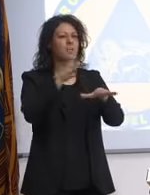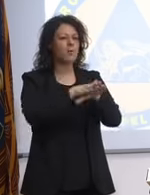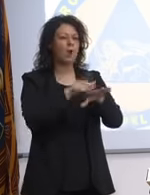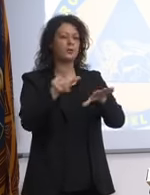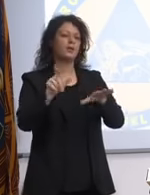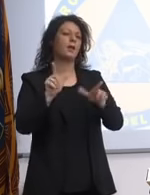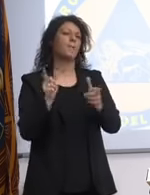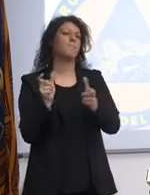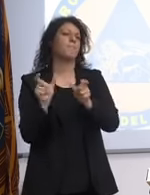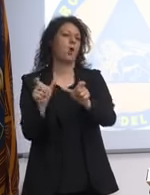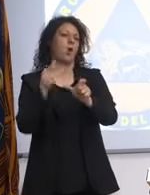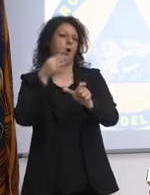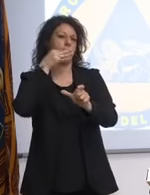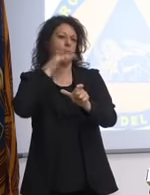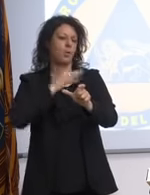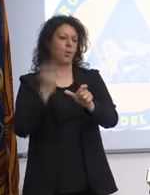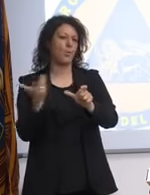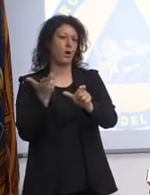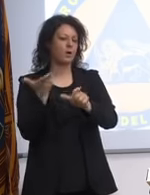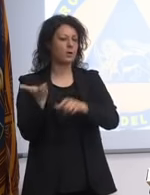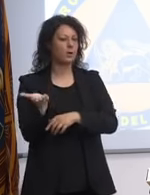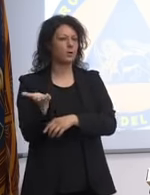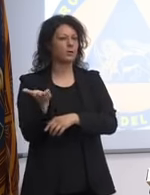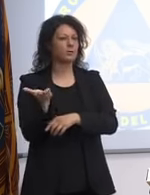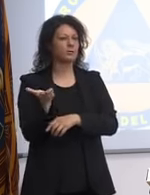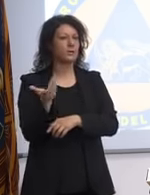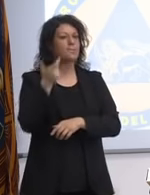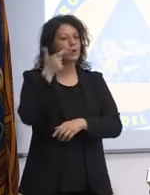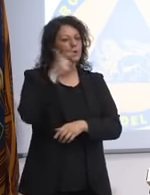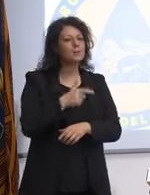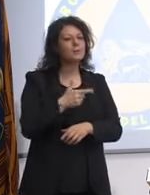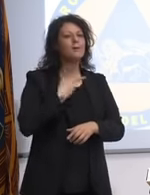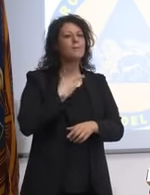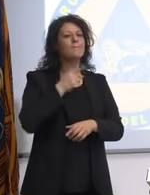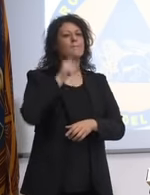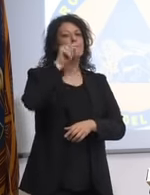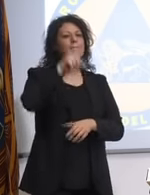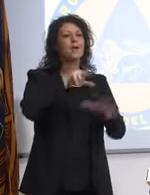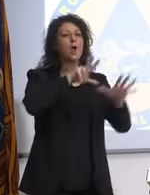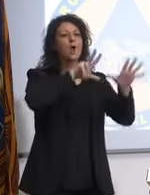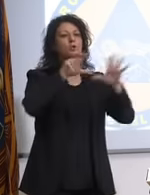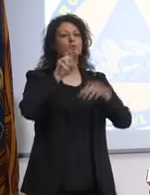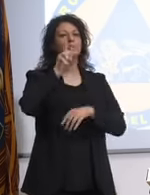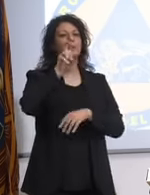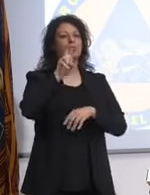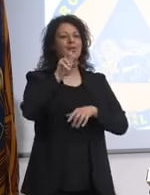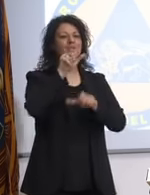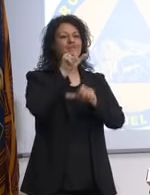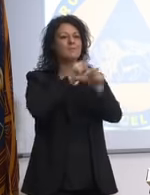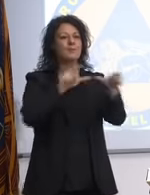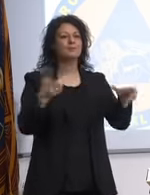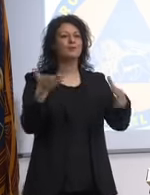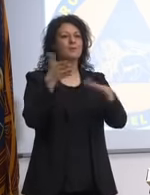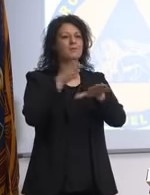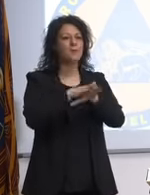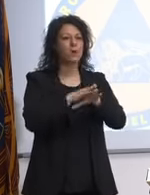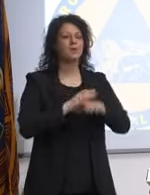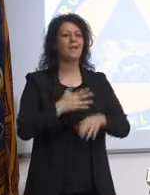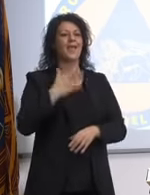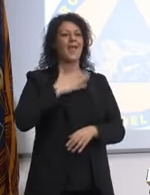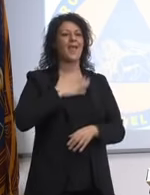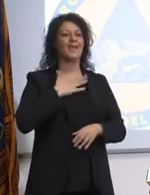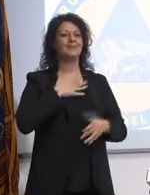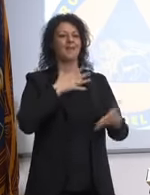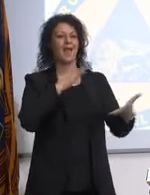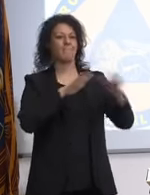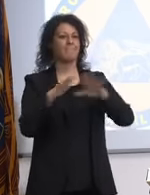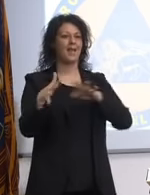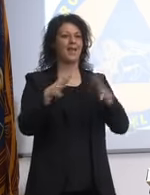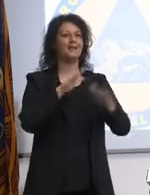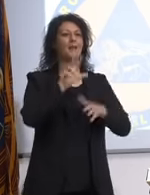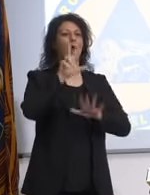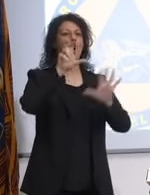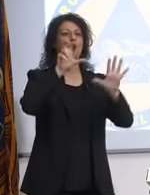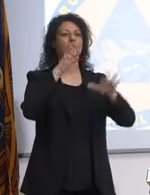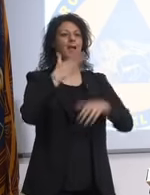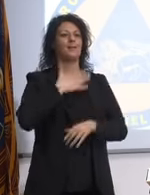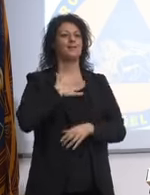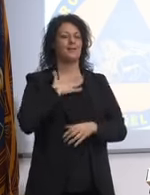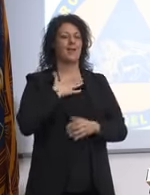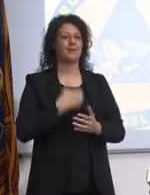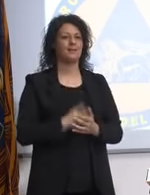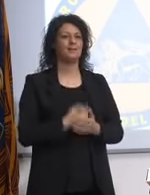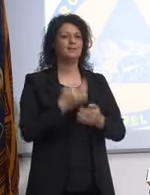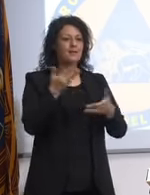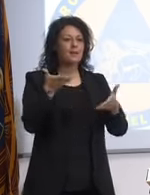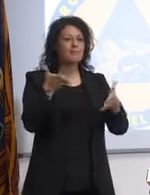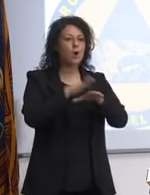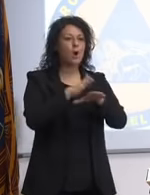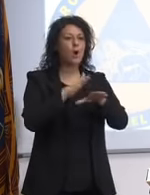freni. 1820 persone, l'età media 82 anni, questa è la strage dei nonni. Dico loro che invece di